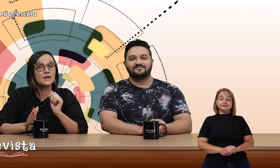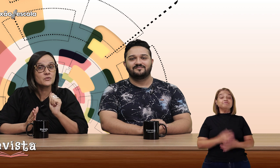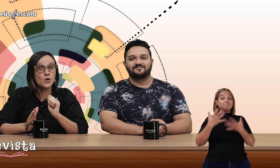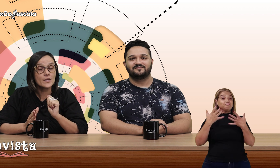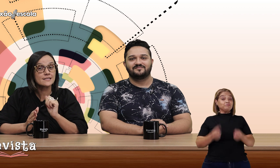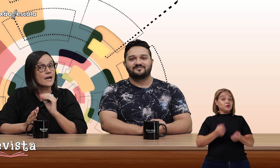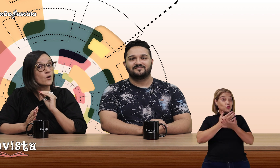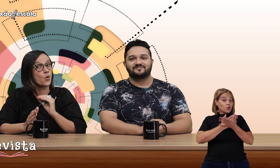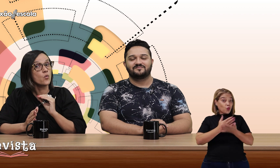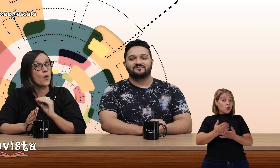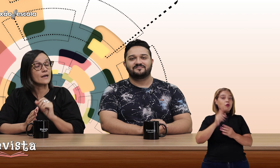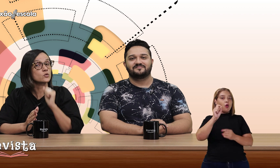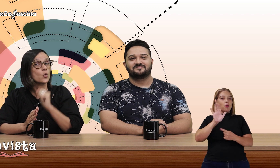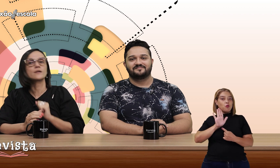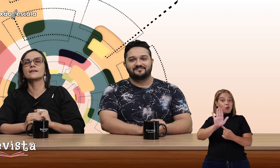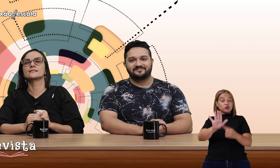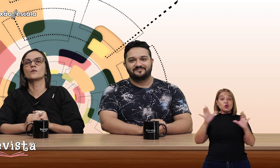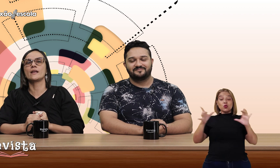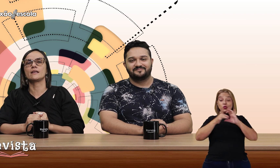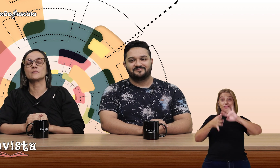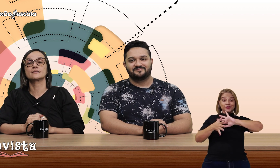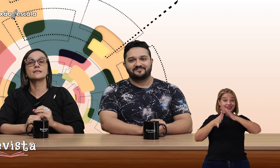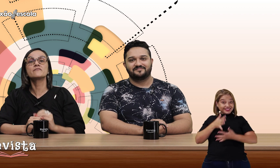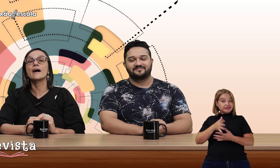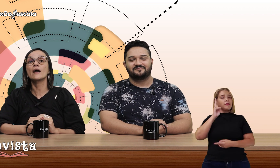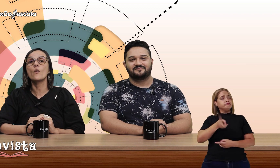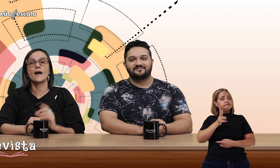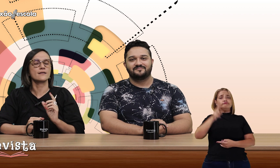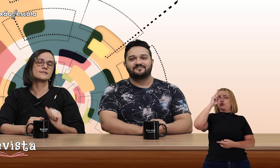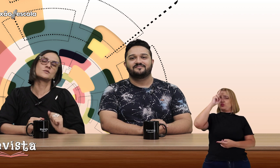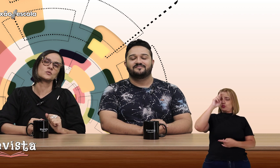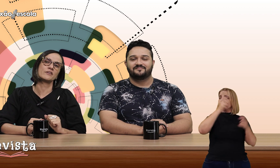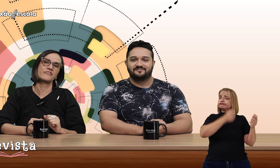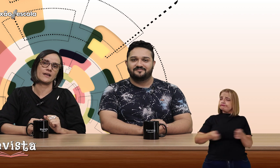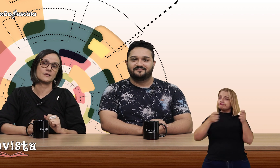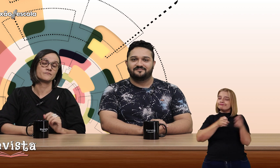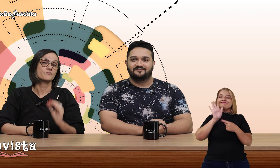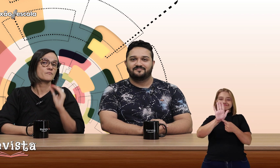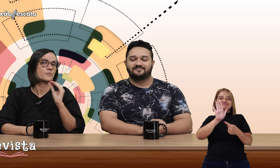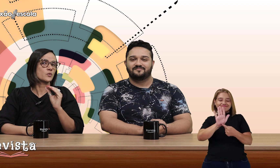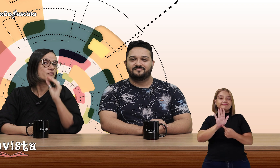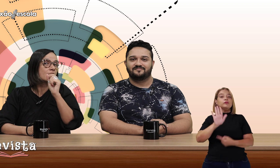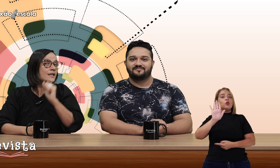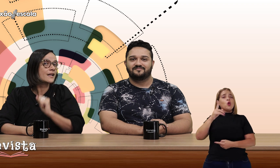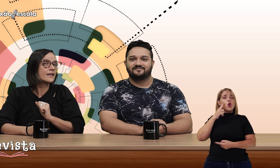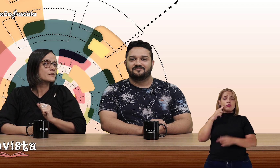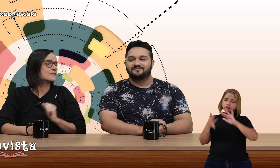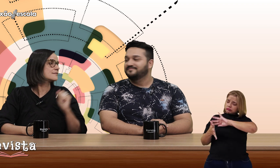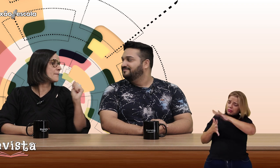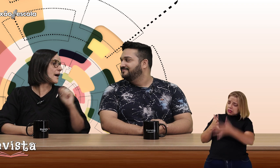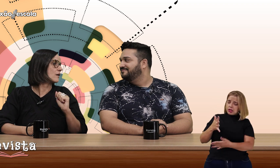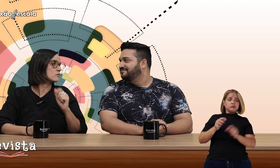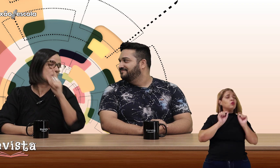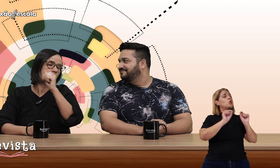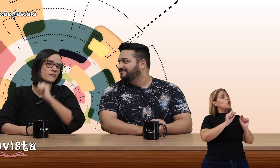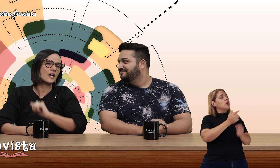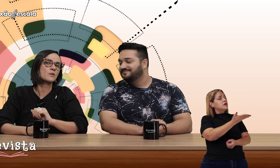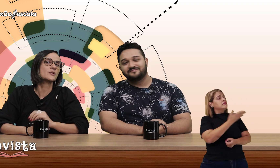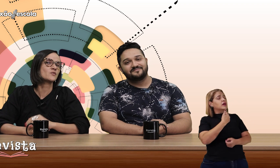Vamos começar com o quadro Conexão em Libras, que vai ao ar na segunda-feira. Por falar em Libras, Marlon, fala para o pessoal